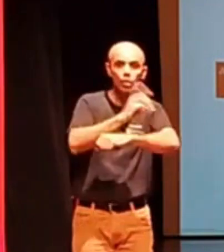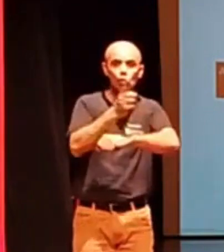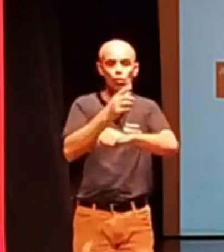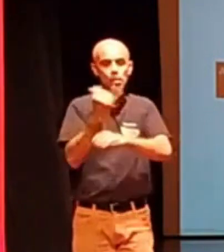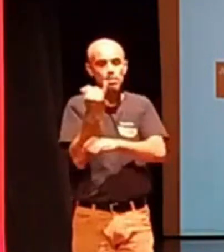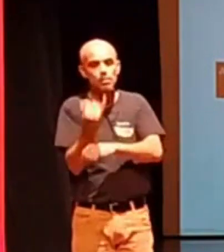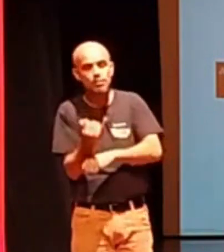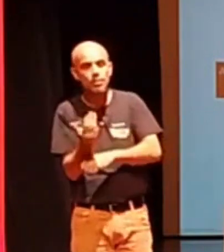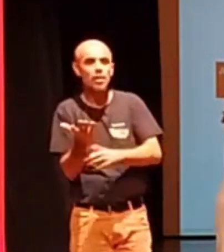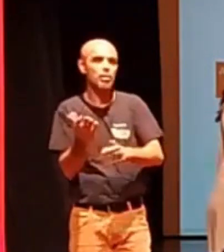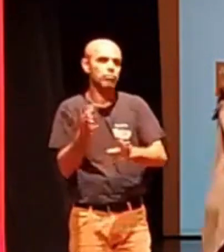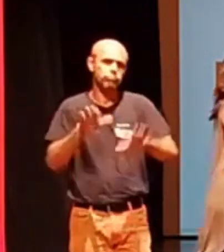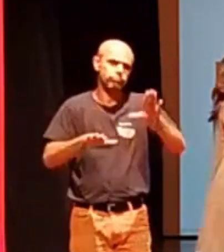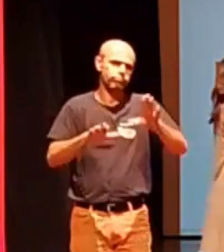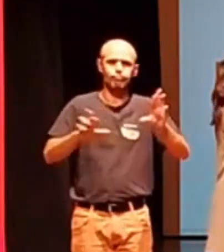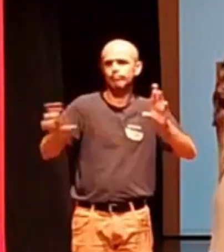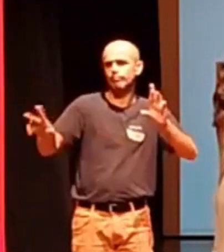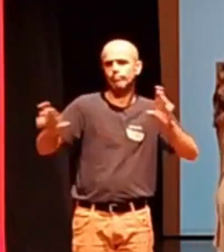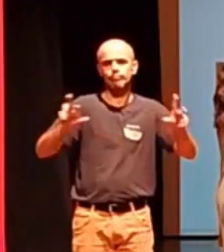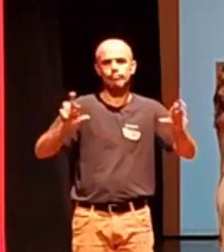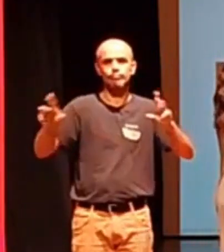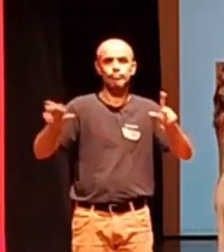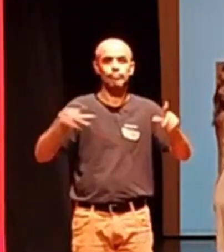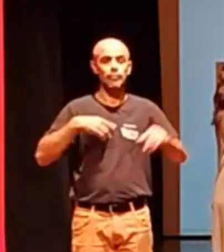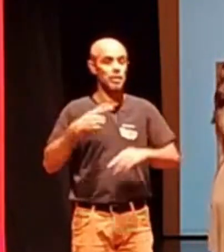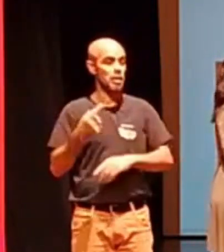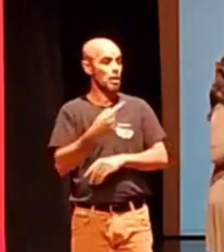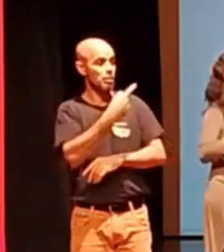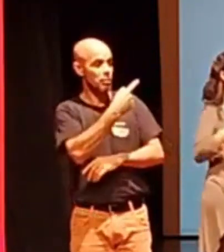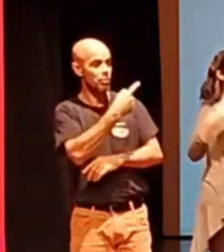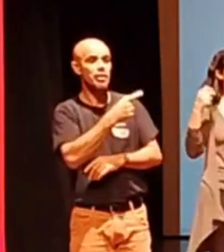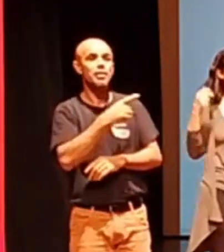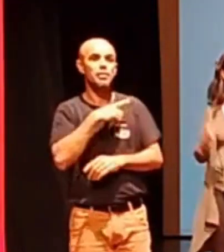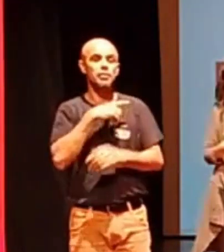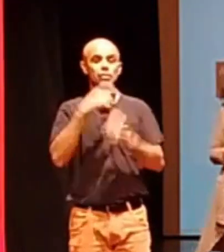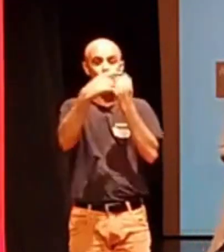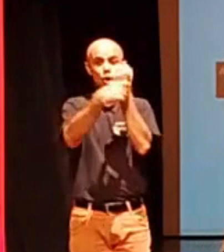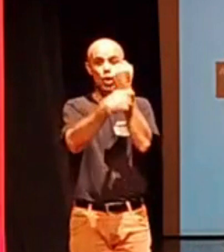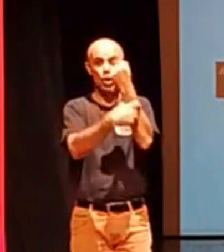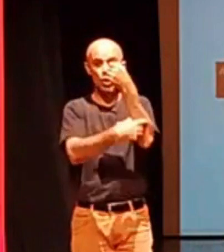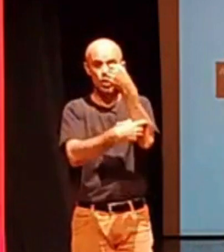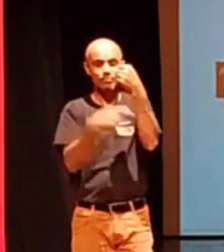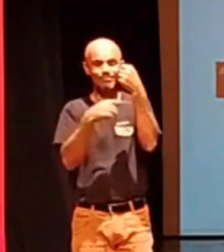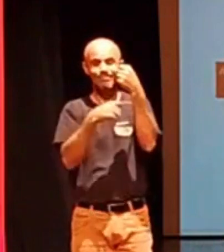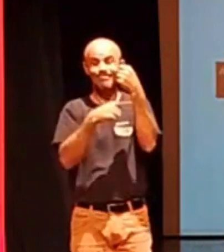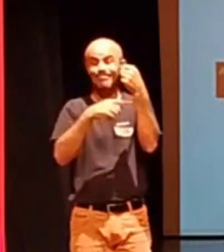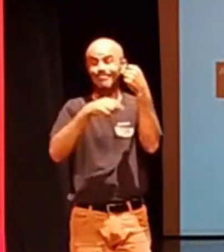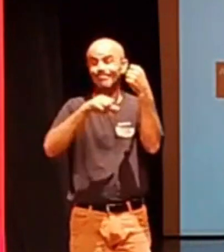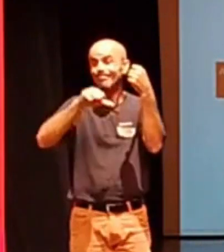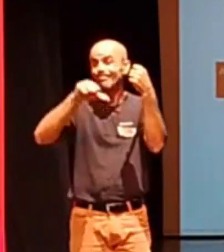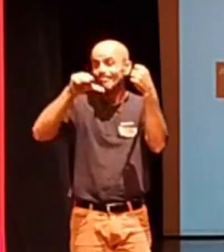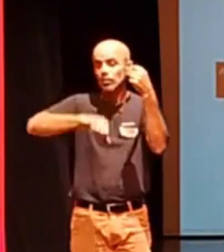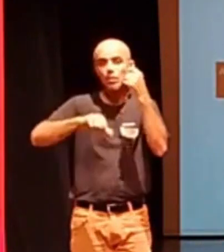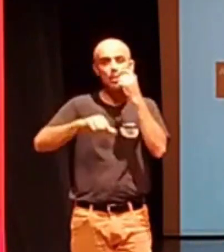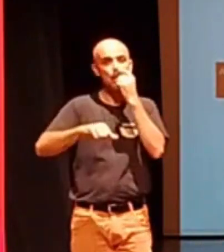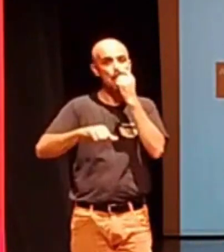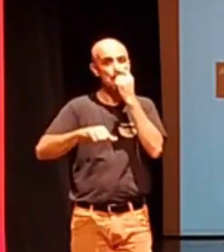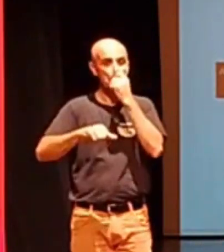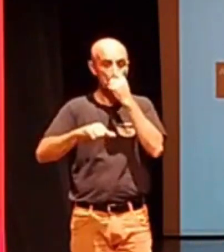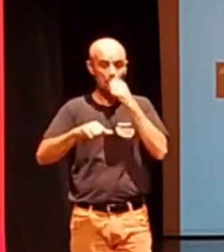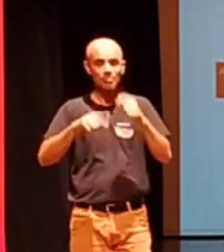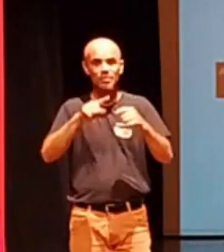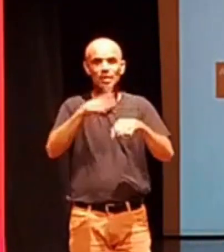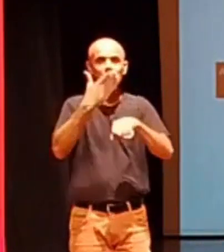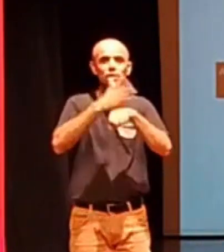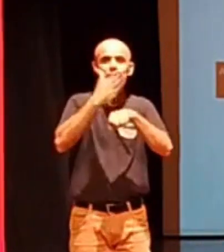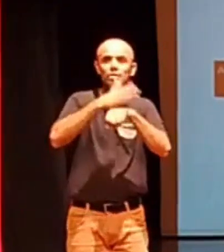peso. Essa primeira do alto, à esquerda, ela tinha uma escoliose muito importante. A prática do que ela fazia